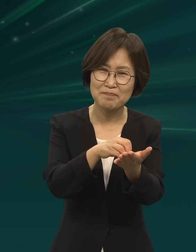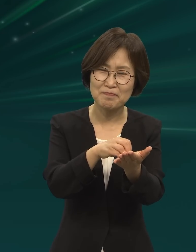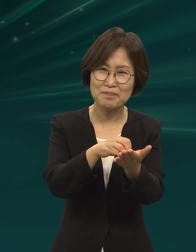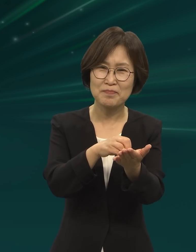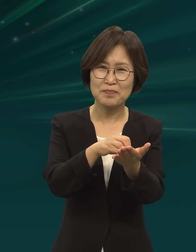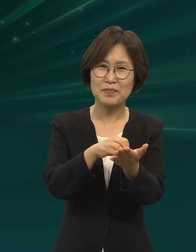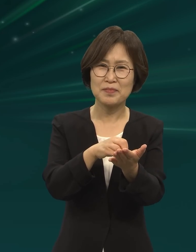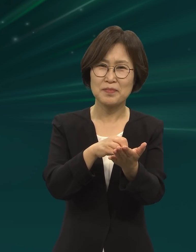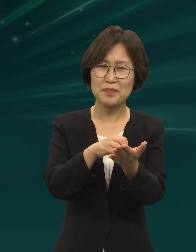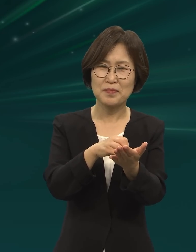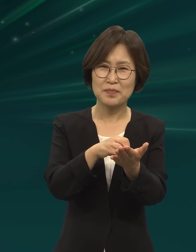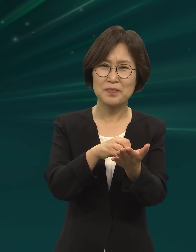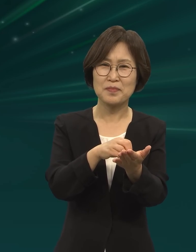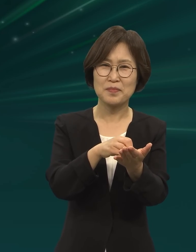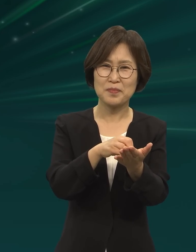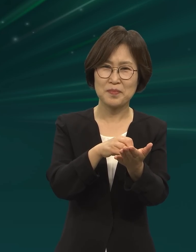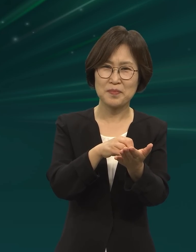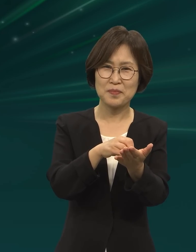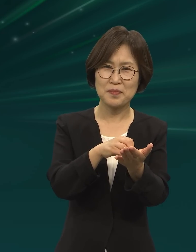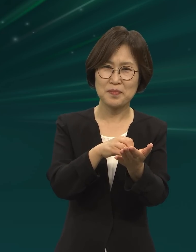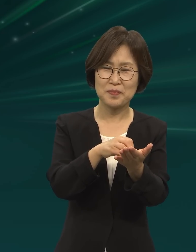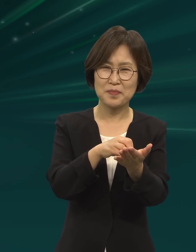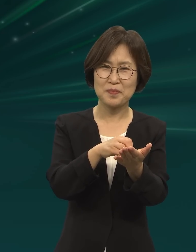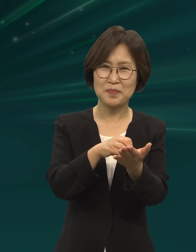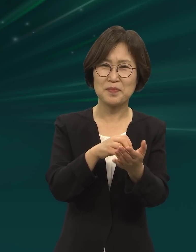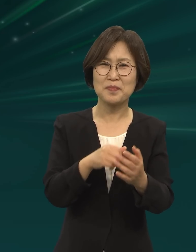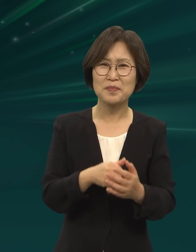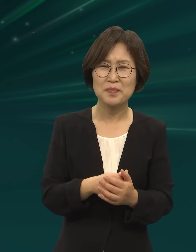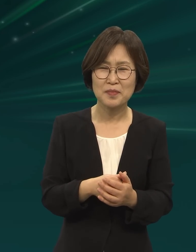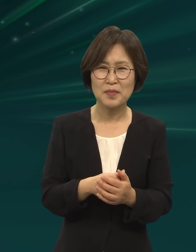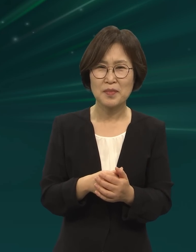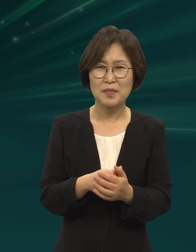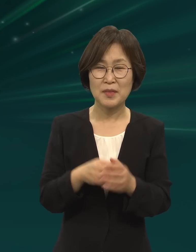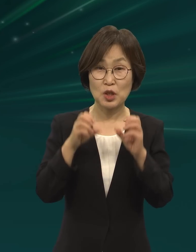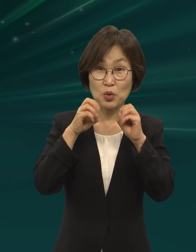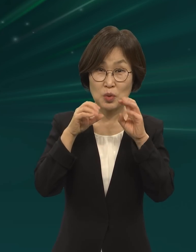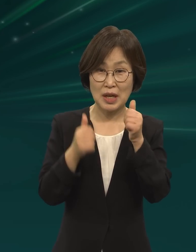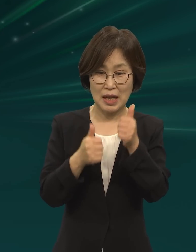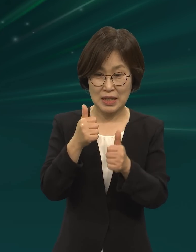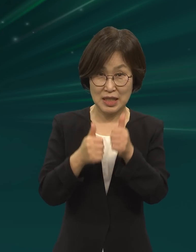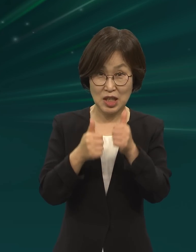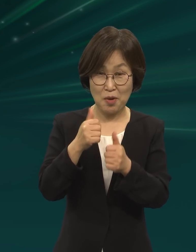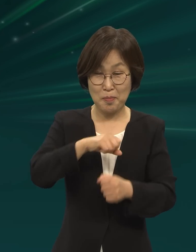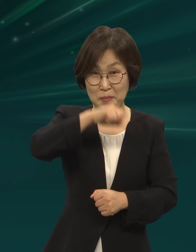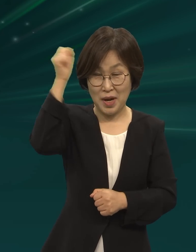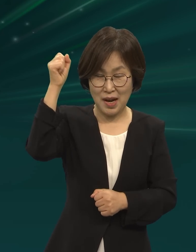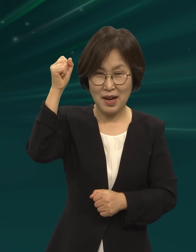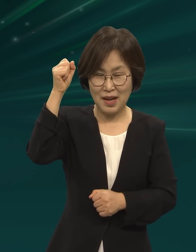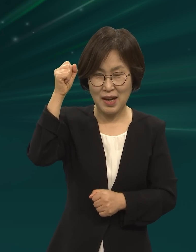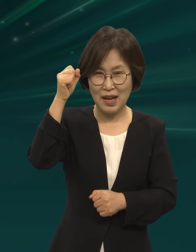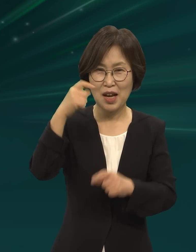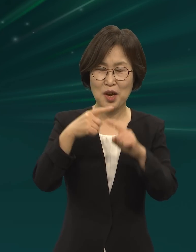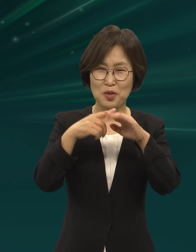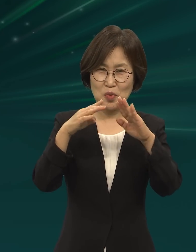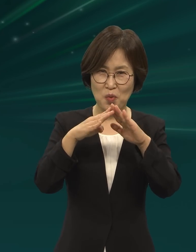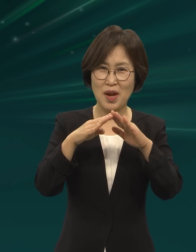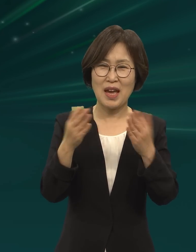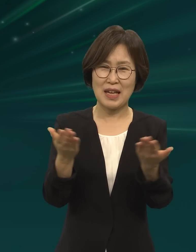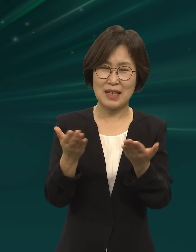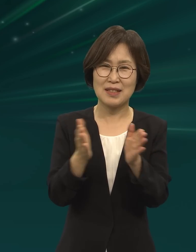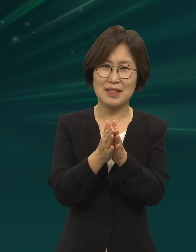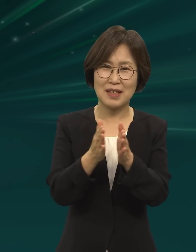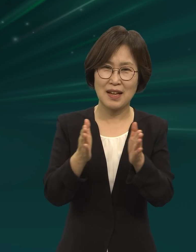전도사 예수 장로교회에서 전도사 교실을 보고 합격하고 전도사로 갔습니다.